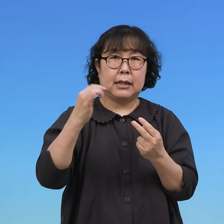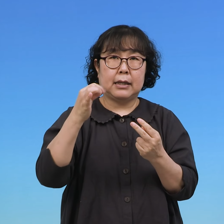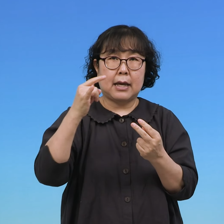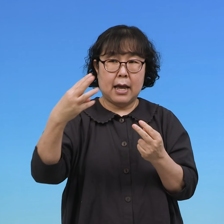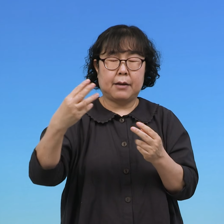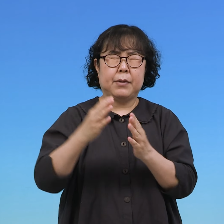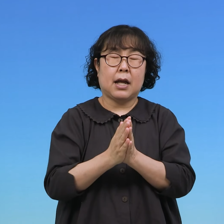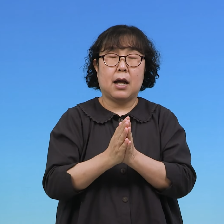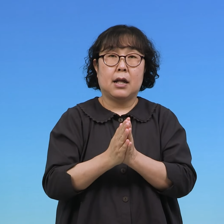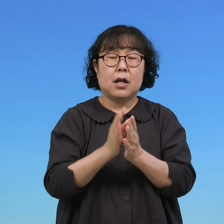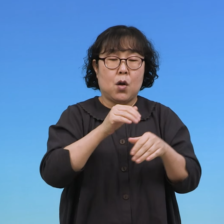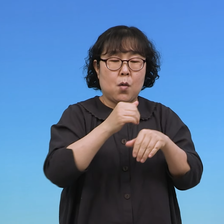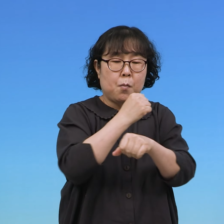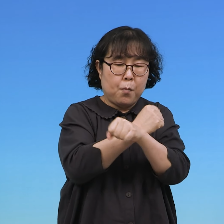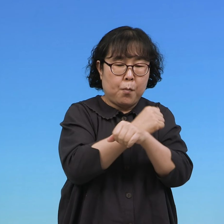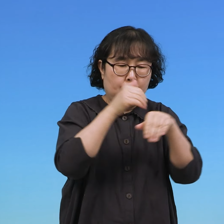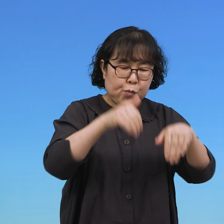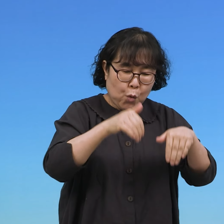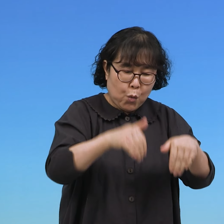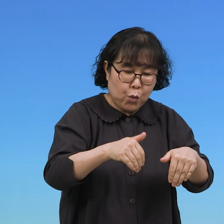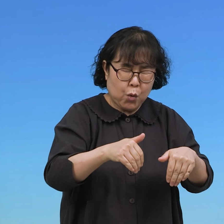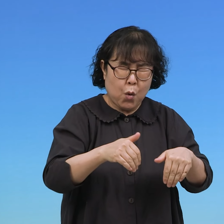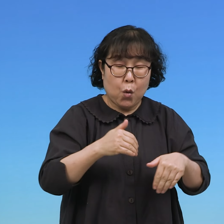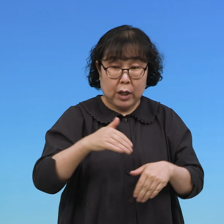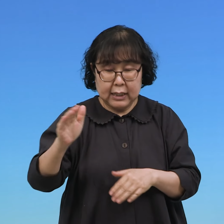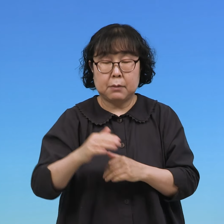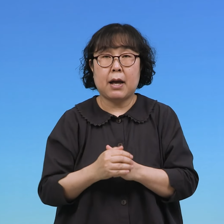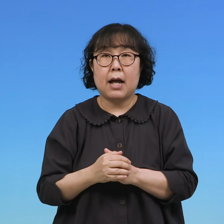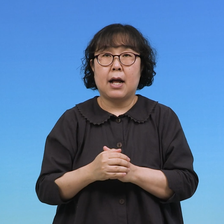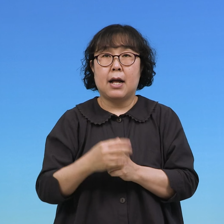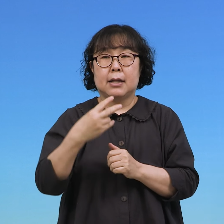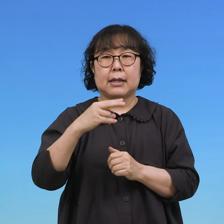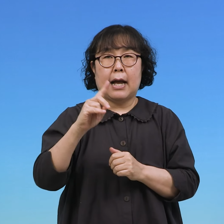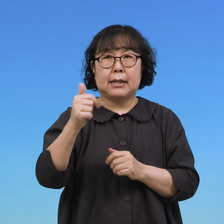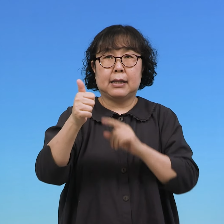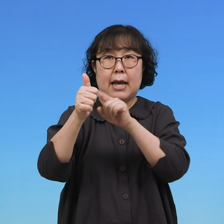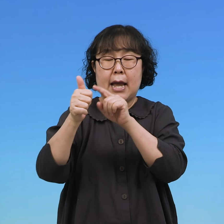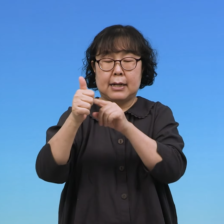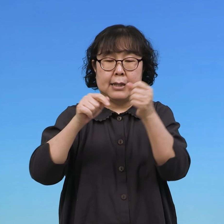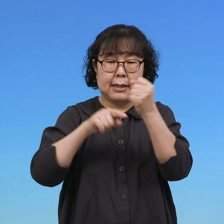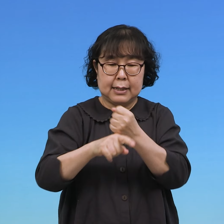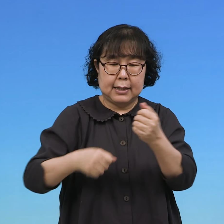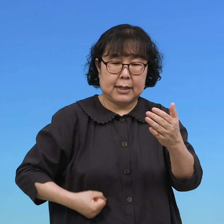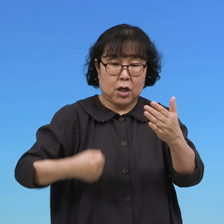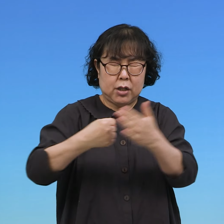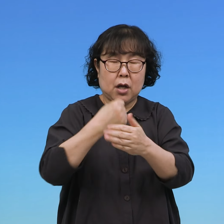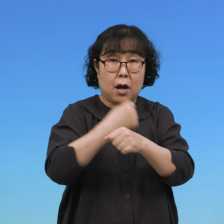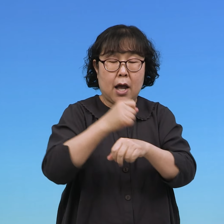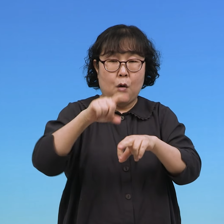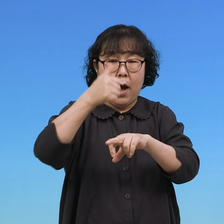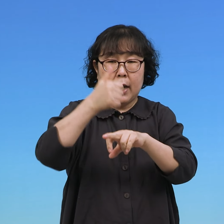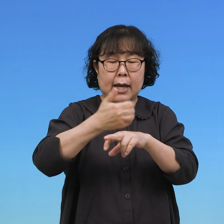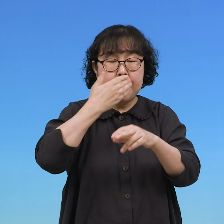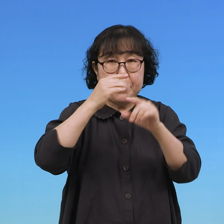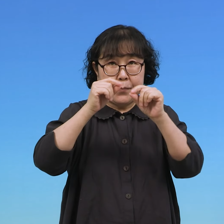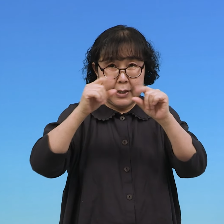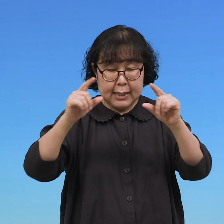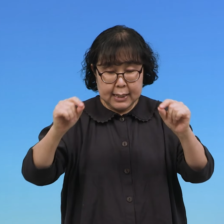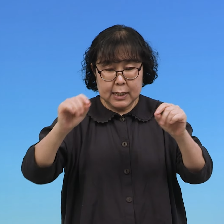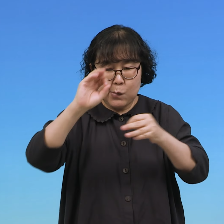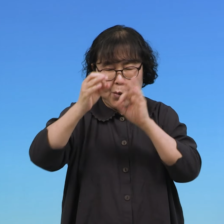비운을 겪은 다니엘이지만 다니엘 1장 8절, 다니엘은 뜻을 정하여 왕의 음식과 그가 마시는